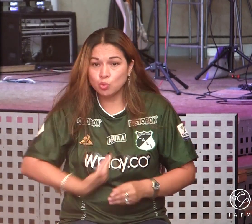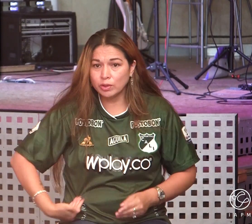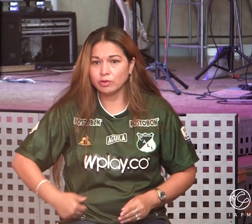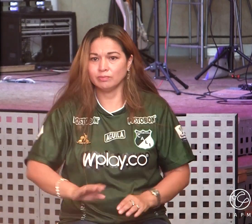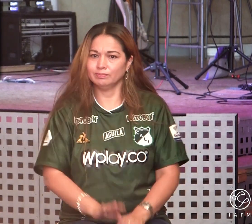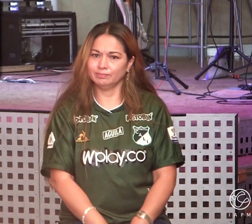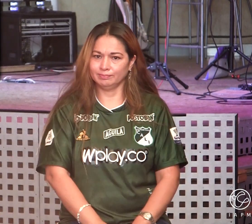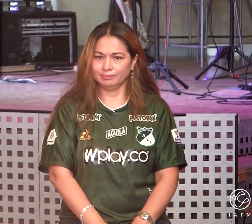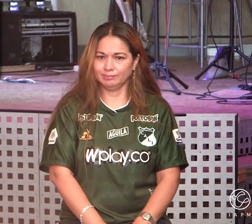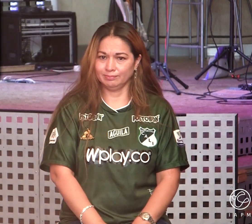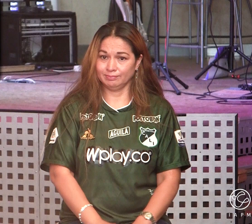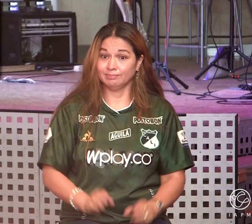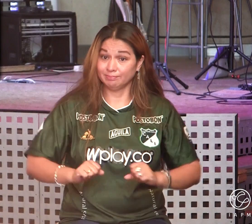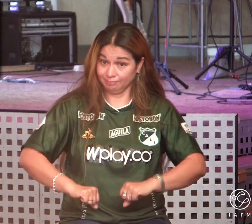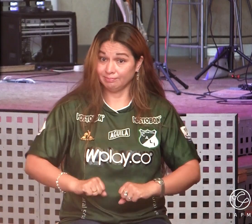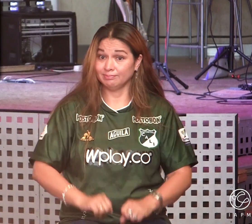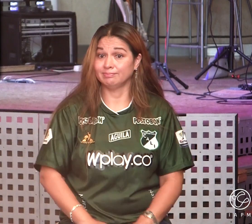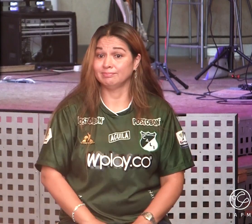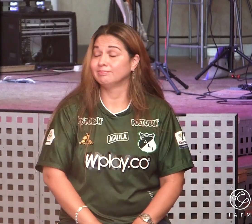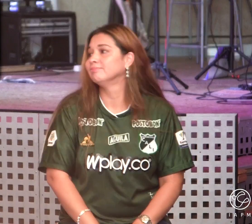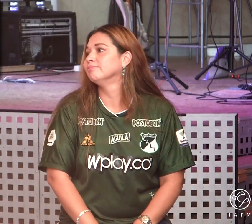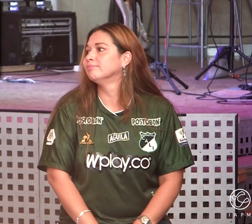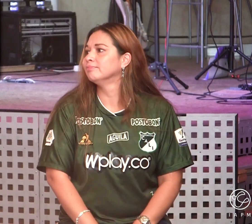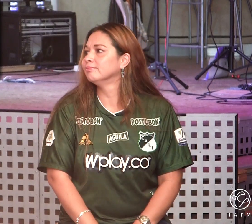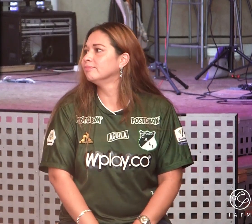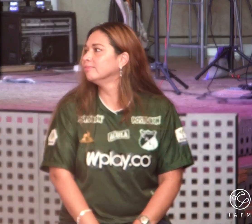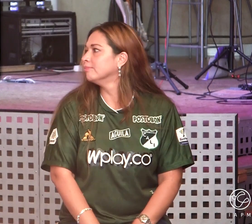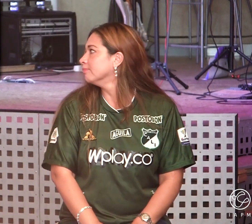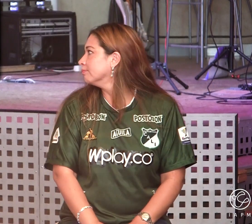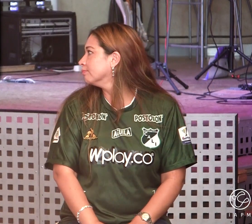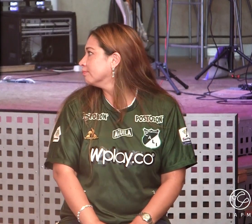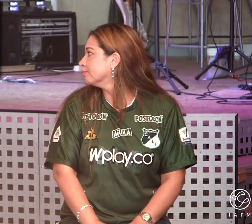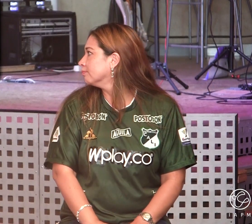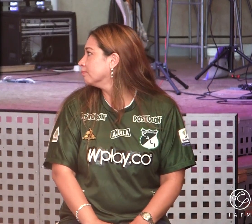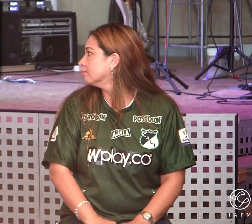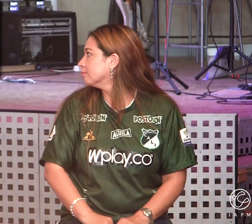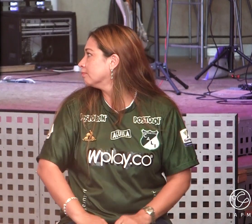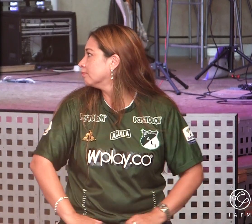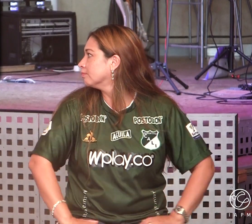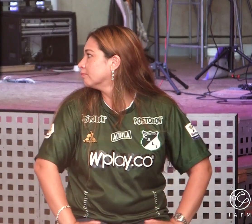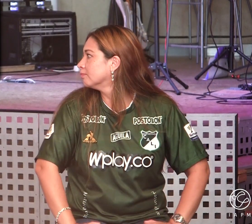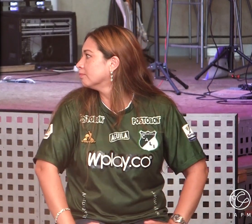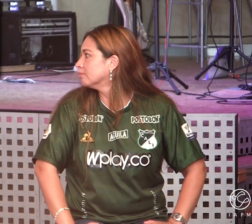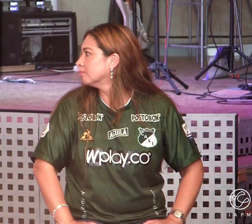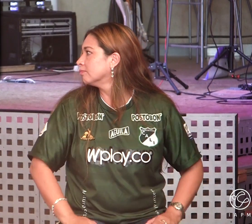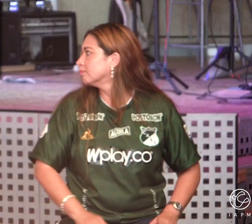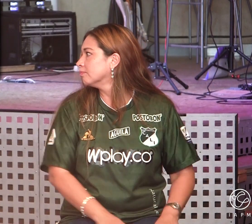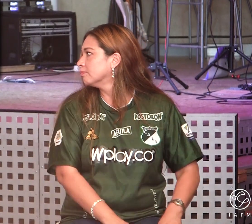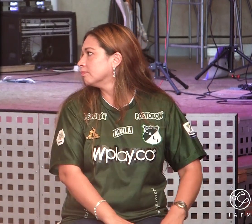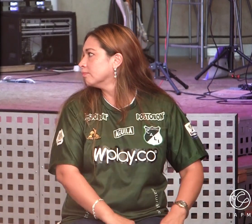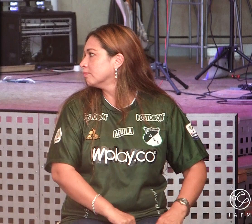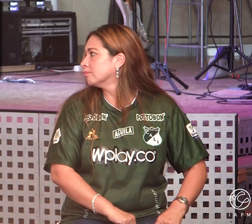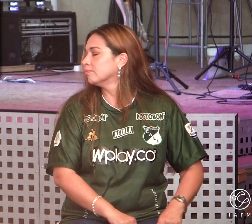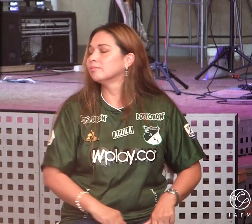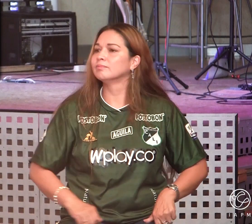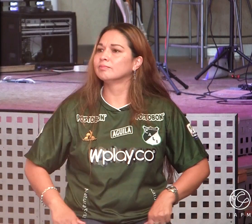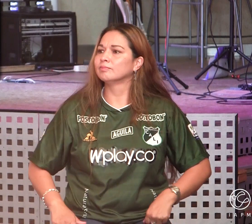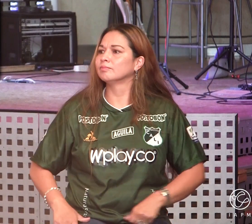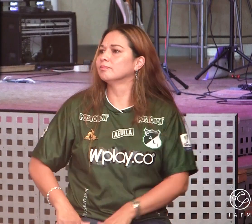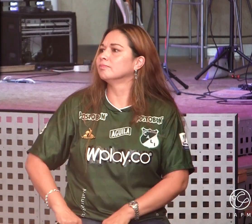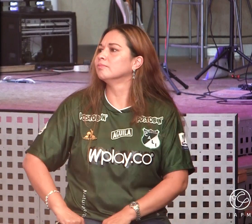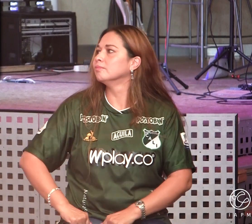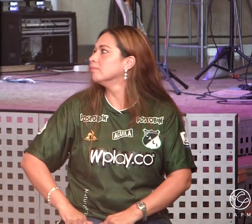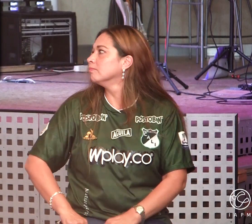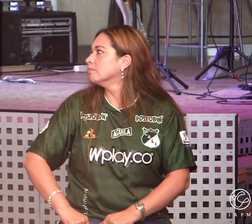amén. Ninguno. No, al pastor no se le dice que está uno confundido, no le dice uno así. Primera idea entonces que